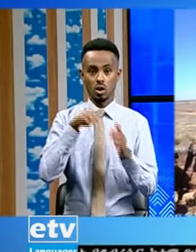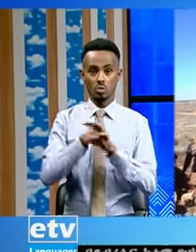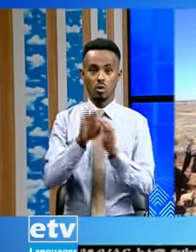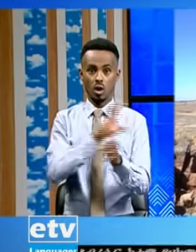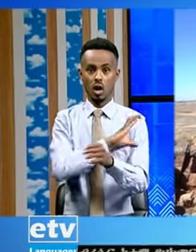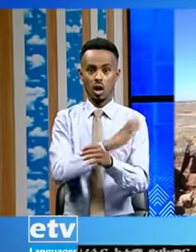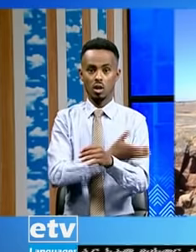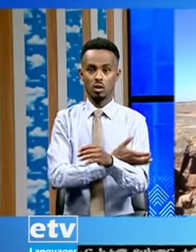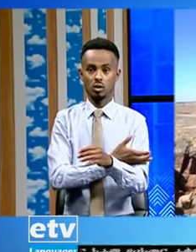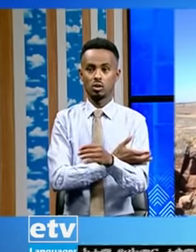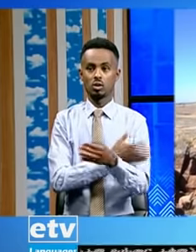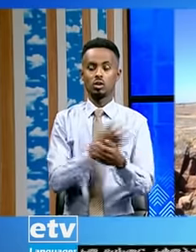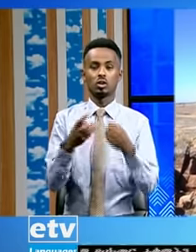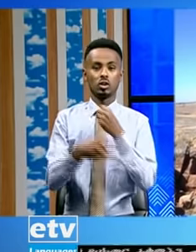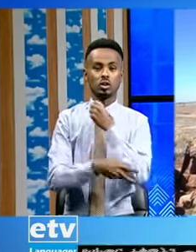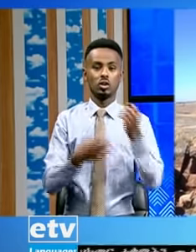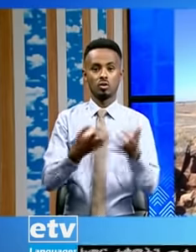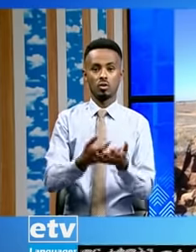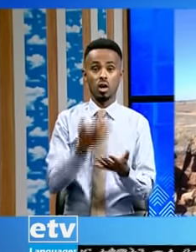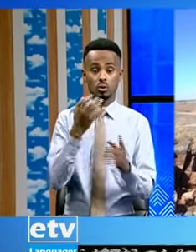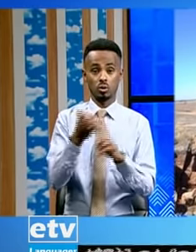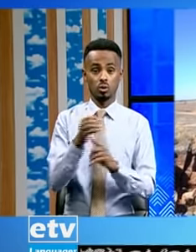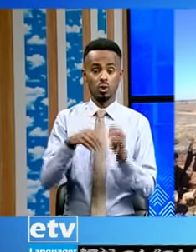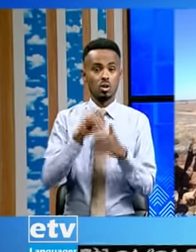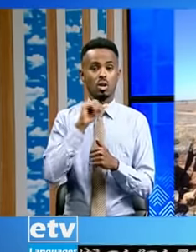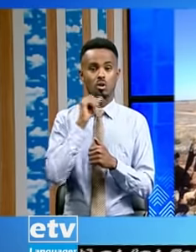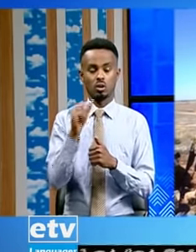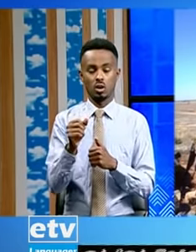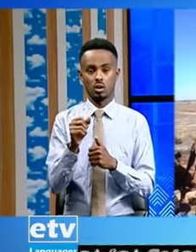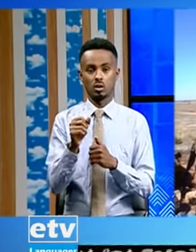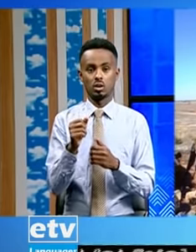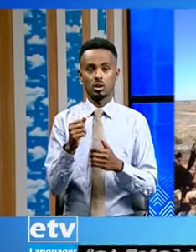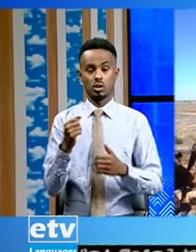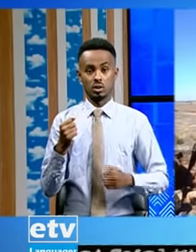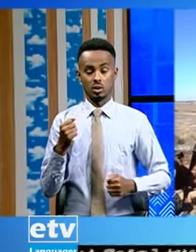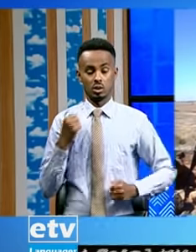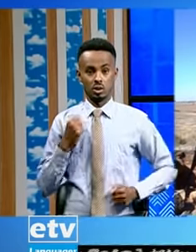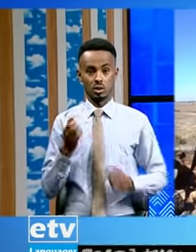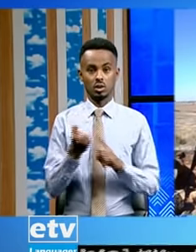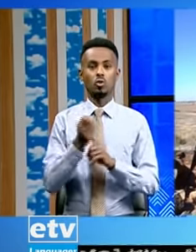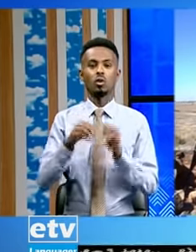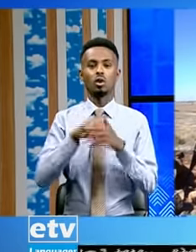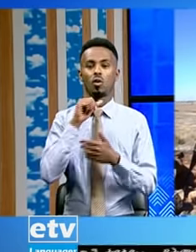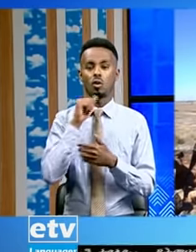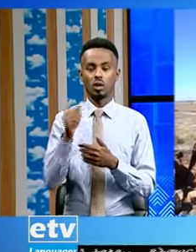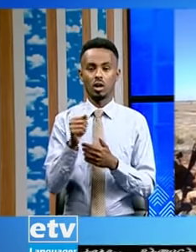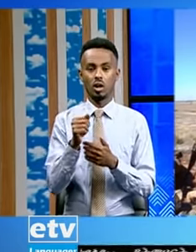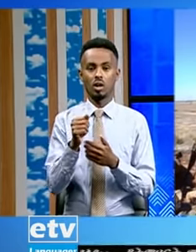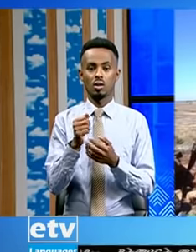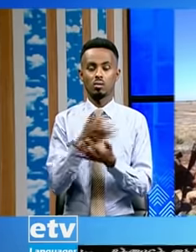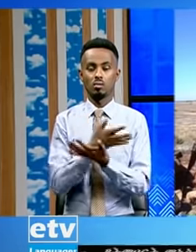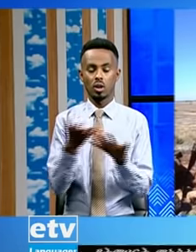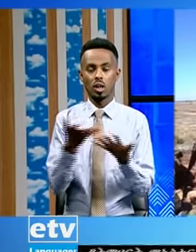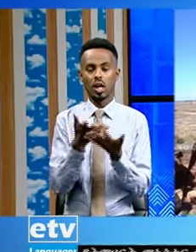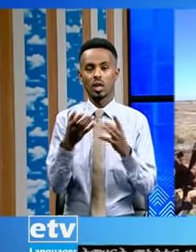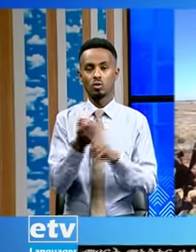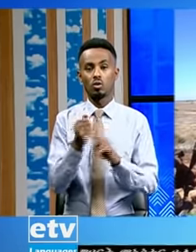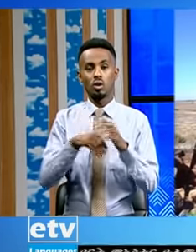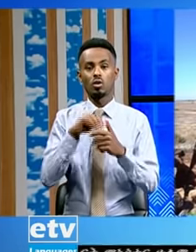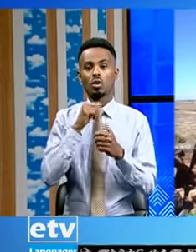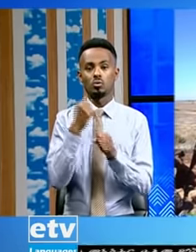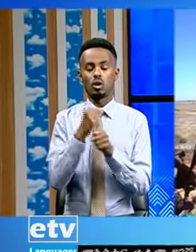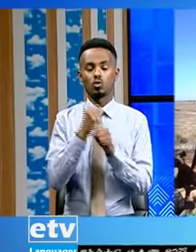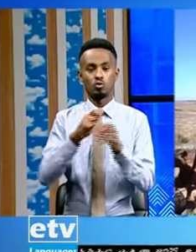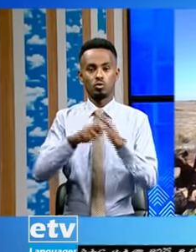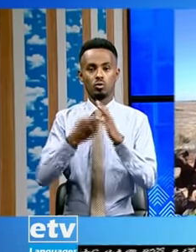ኃይል የዘረፈውን ሀብት ይዞ እንዳይወጣ፣ ትጥቅ ይዞ እንዳይወጣ፣ ዩኒት ይዞ እንዳይወጣ የምንሰራቸው